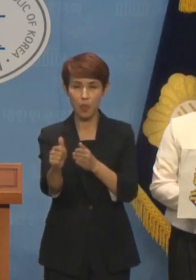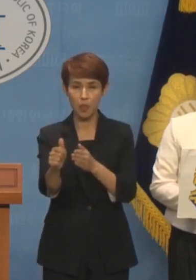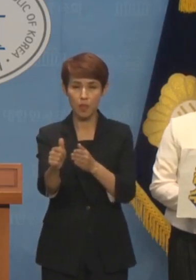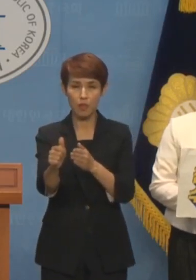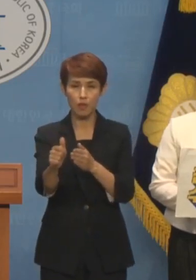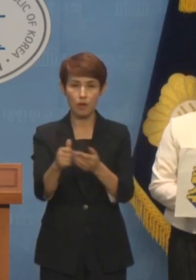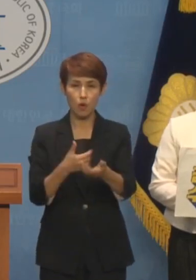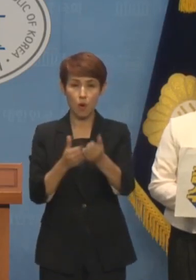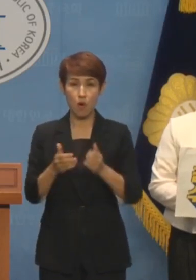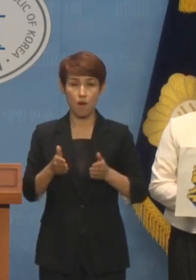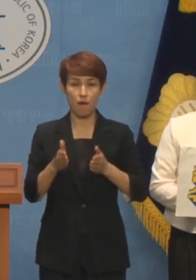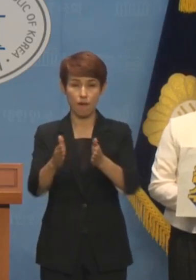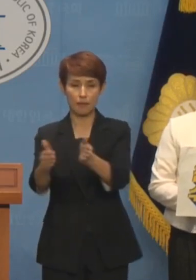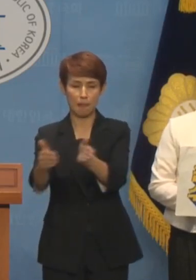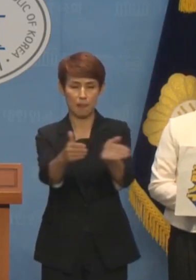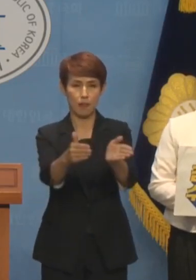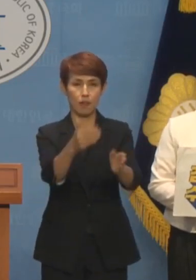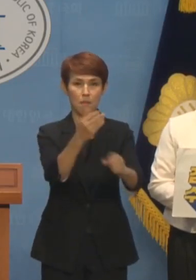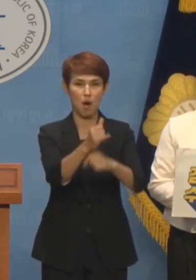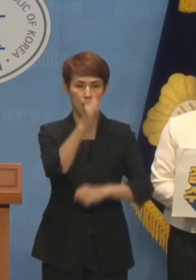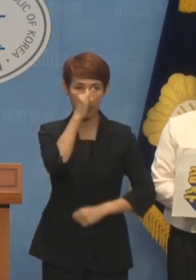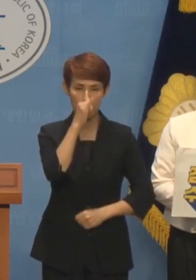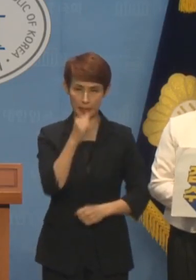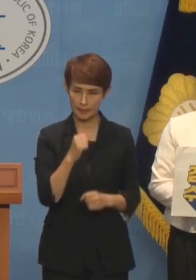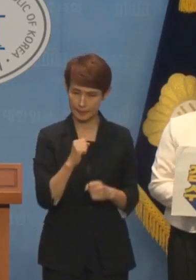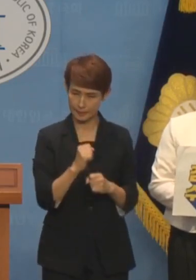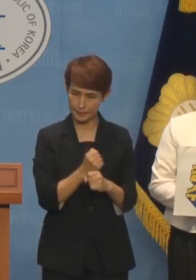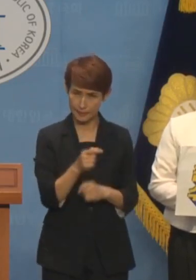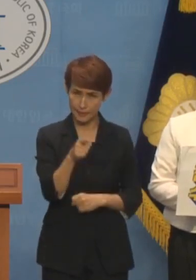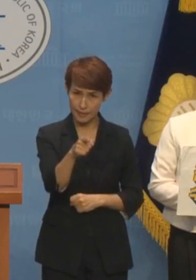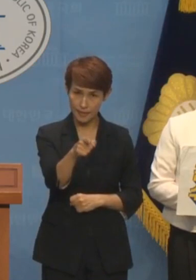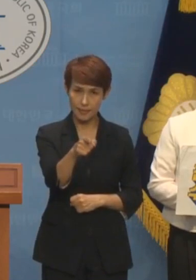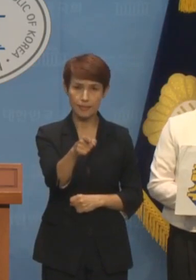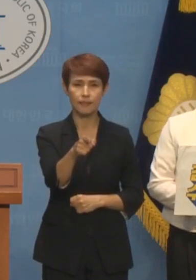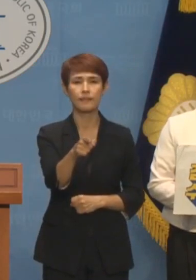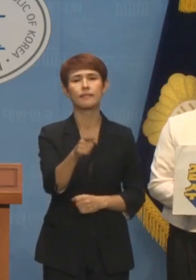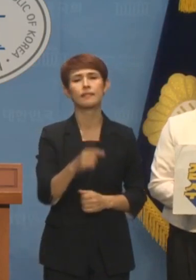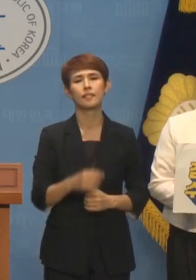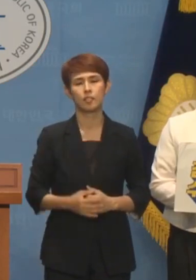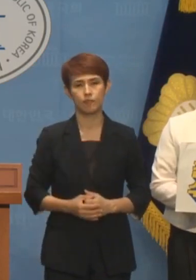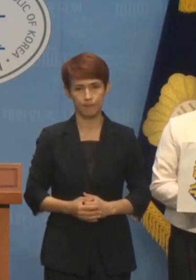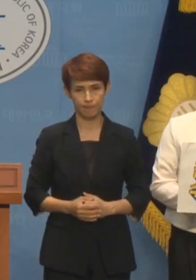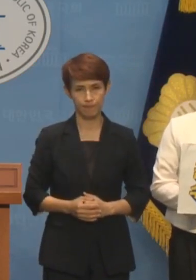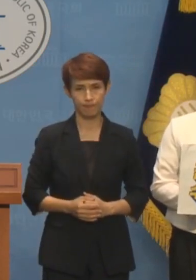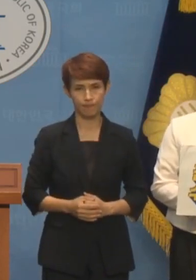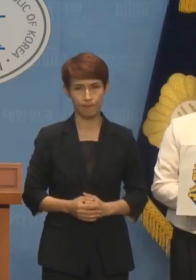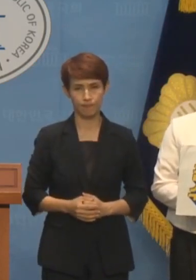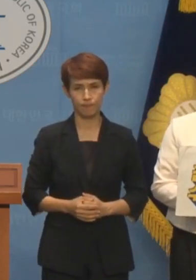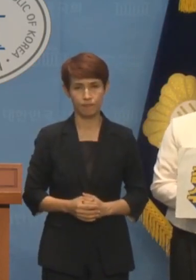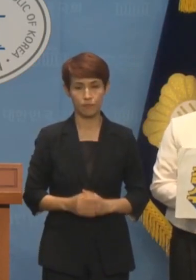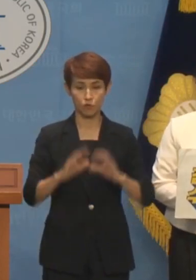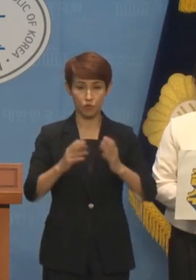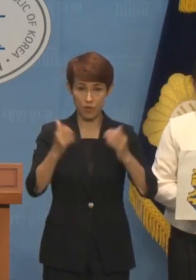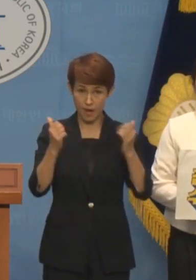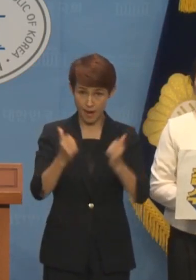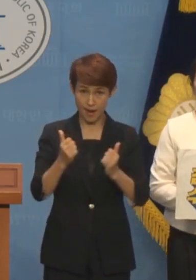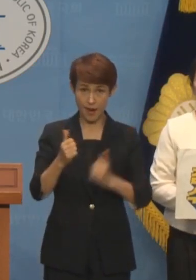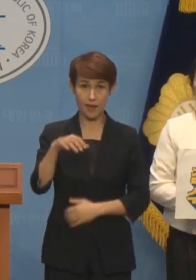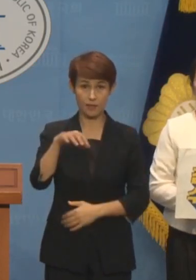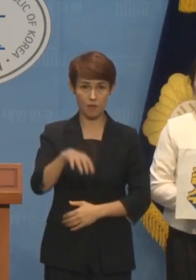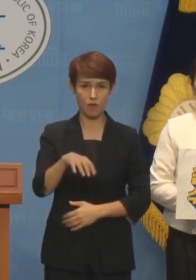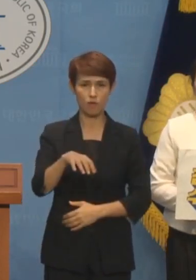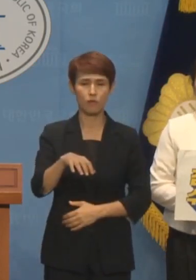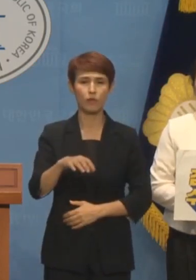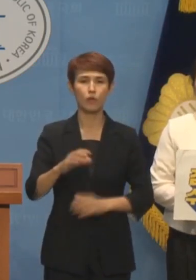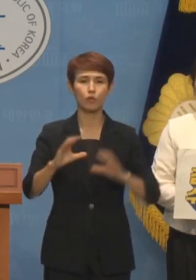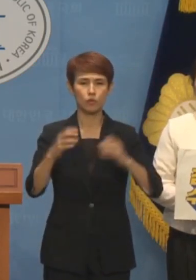변경을 강행하려는 그런 꼼수도 여전히 포착되고 있습니다. 이런 상황에서 국회에서 조속히